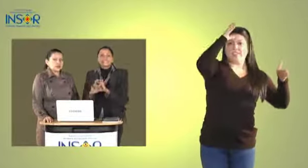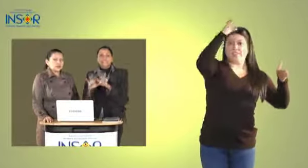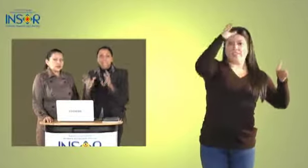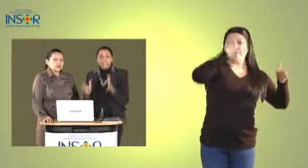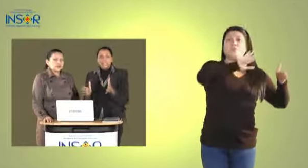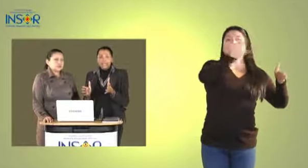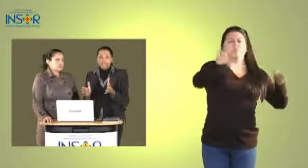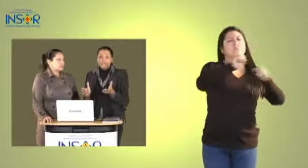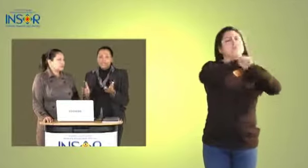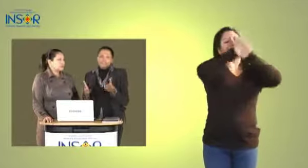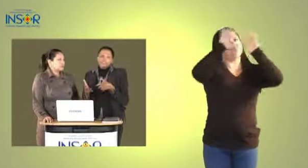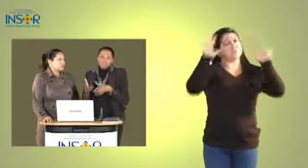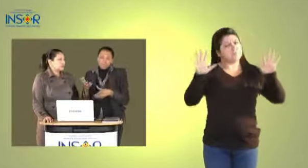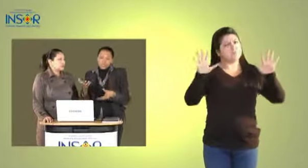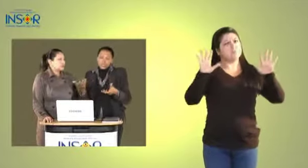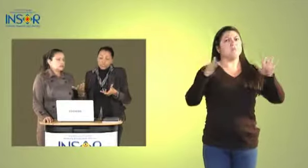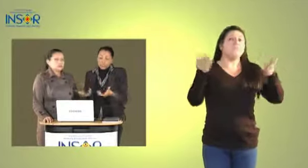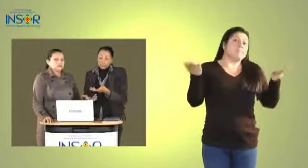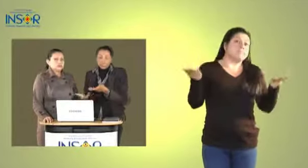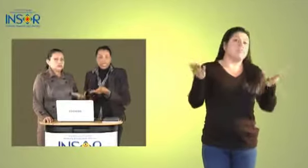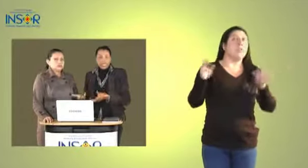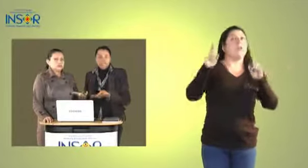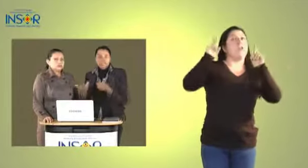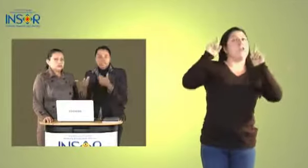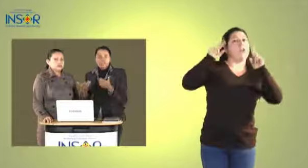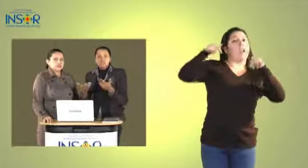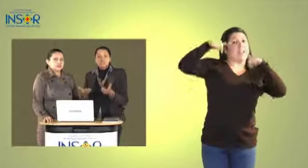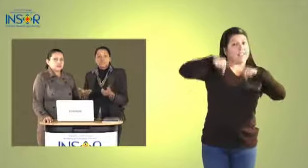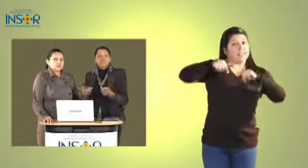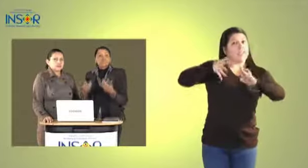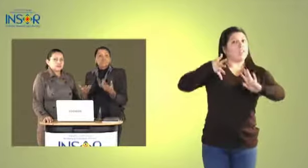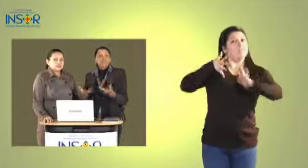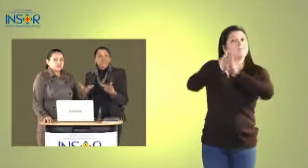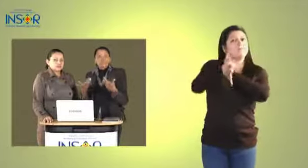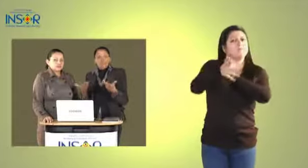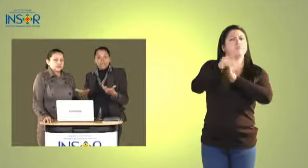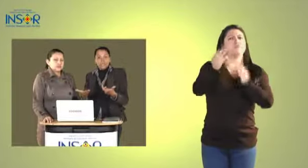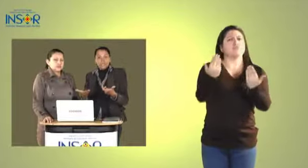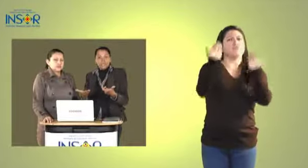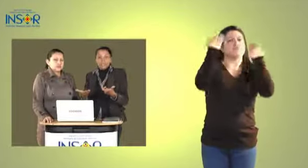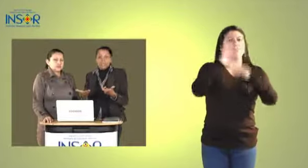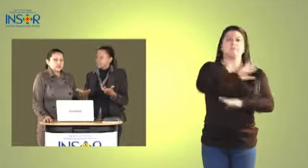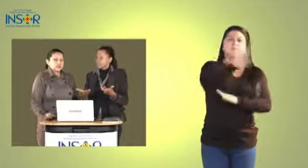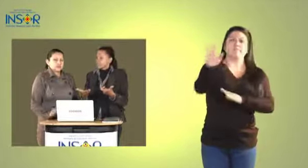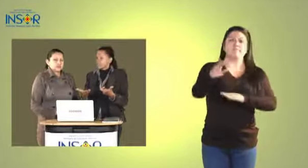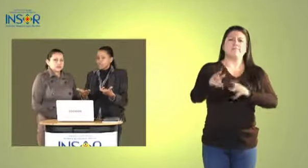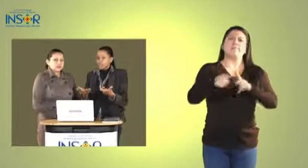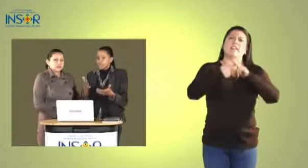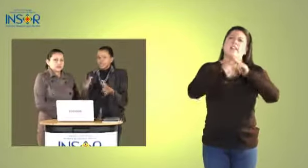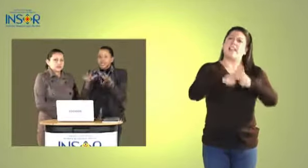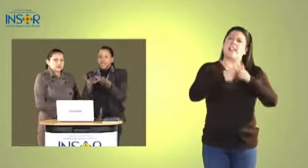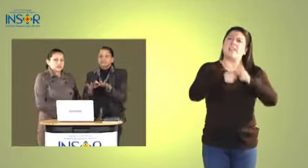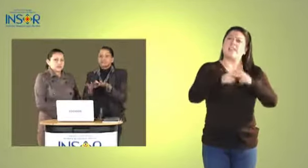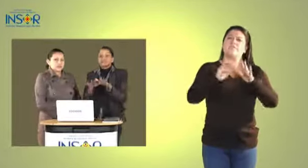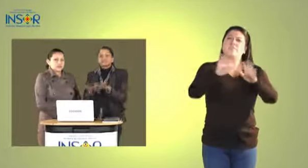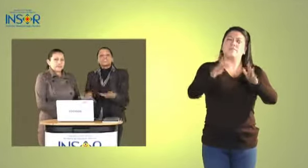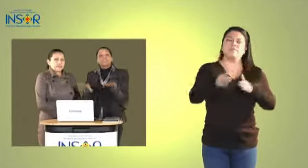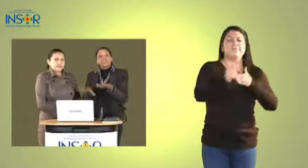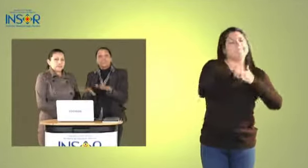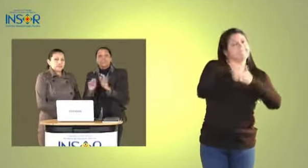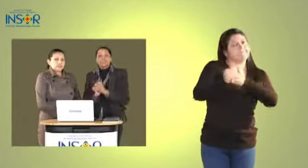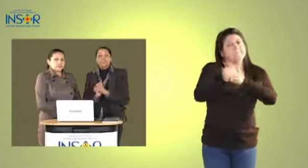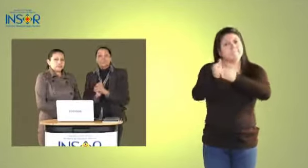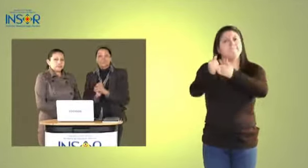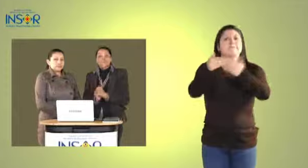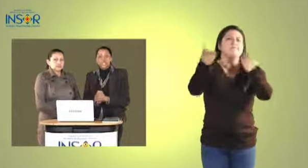ustedes tengan claridades, y esperamos que lo que se aborde aquí les sirva a ustedes como insumo de herramientas, orientaciones, para que puedan poner